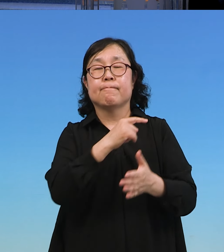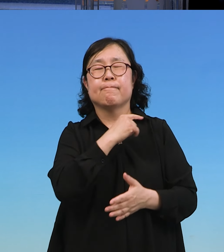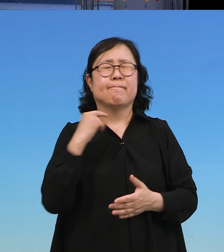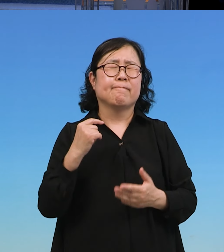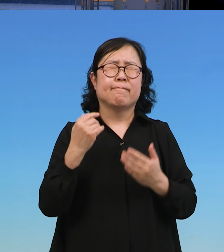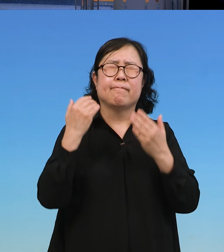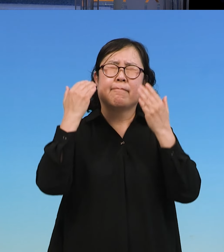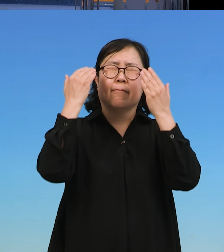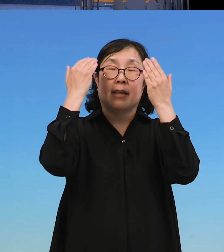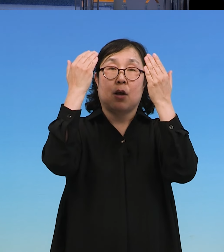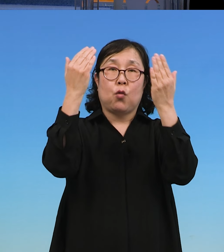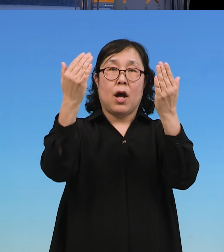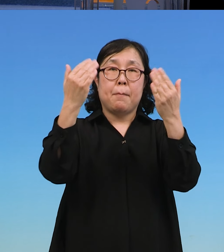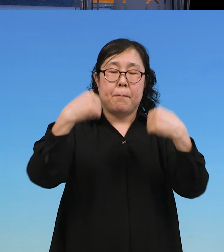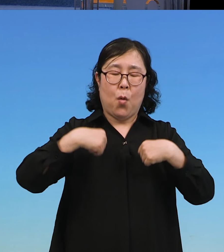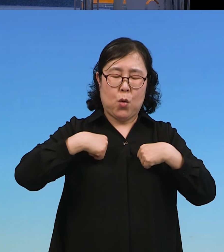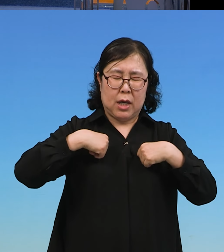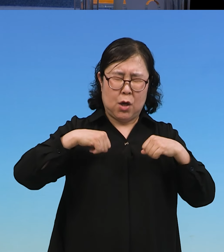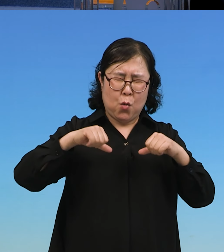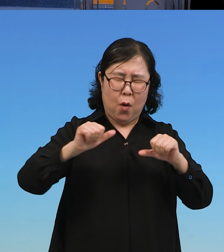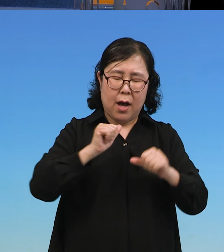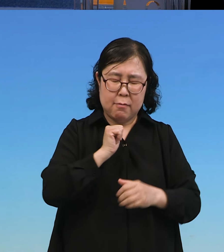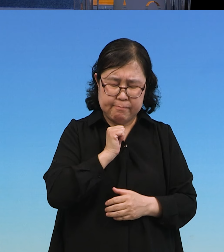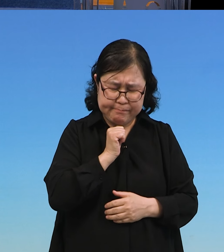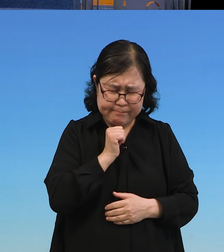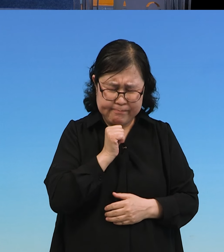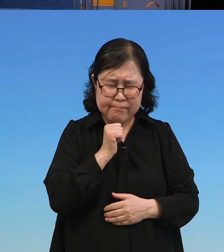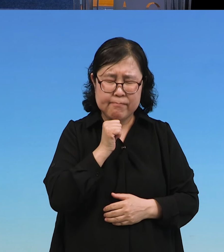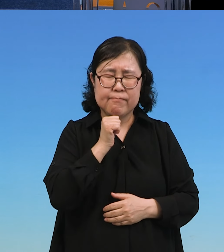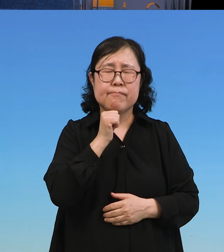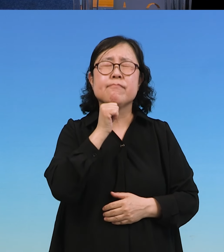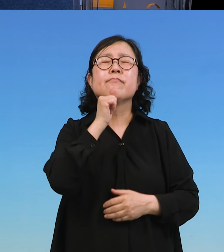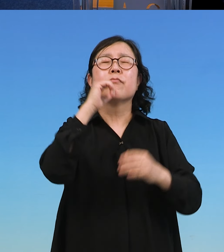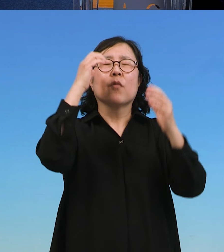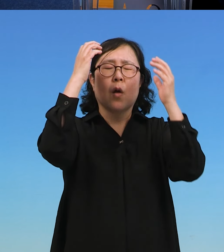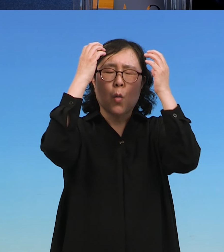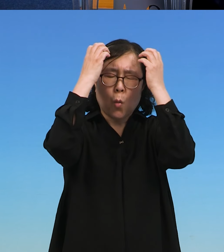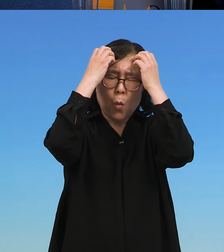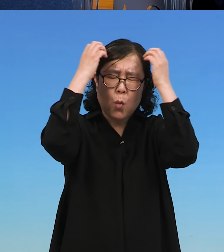희생과 포기와 가난과 고난